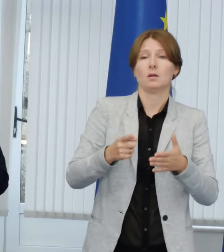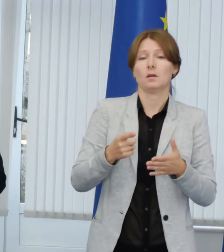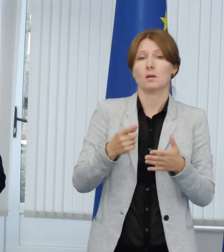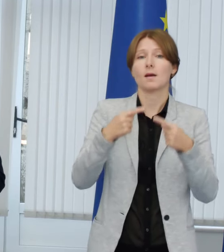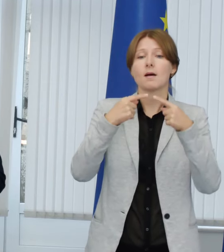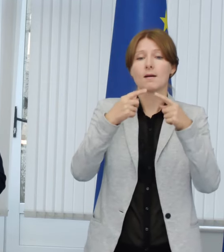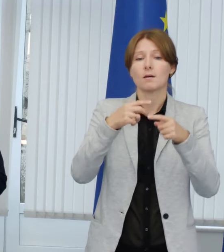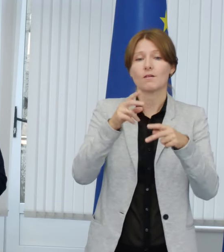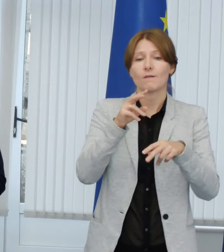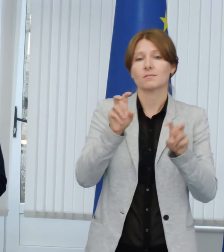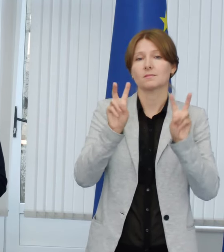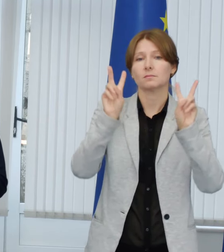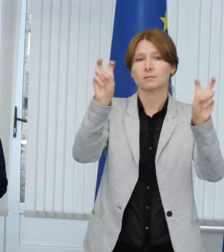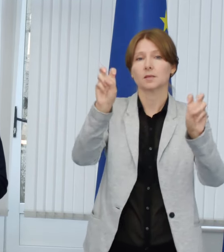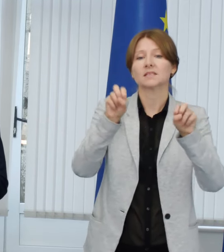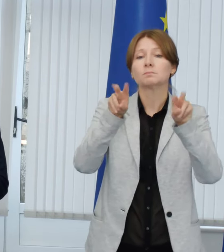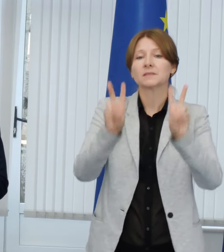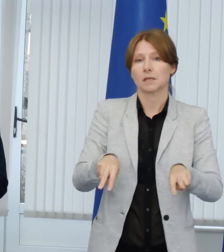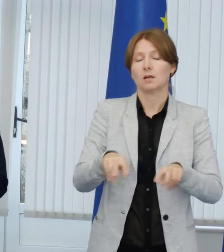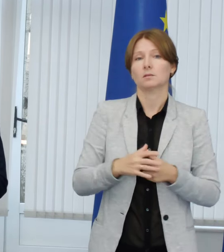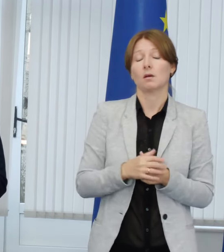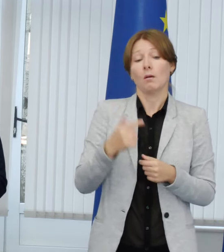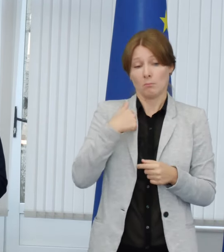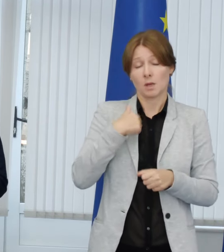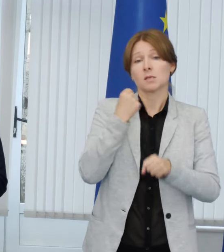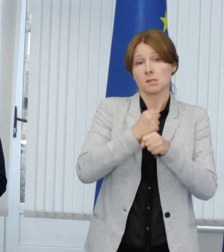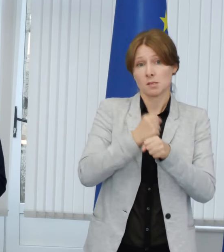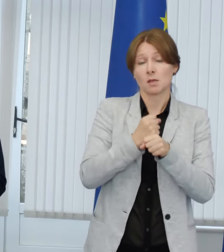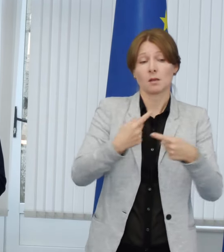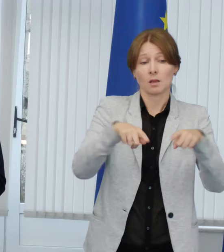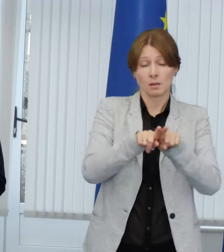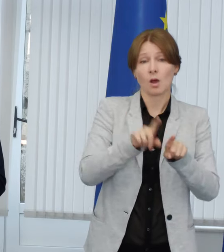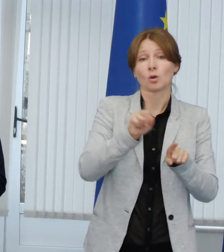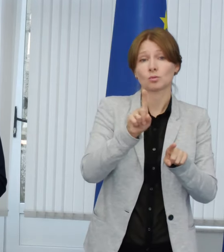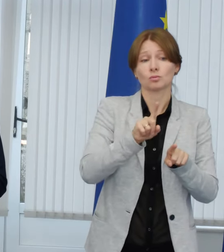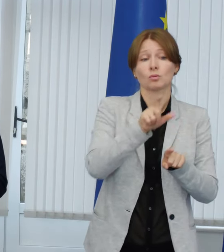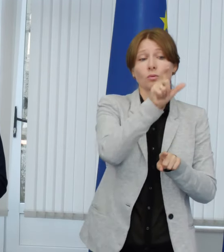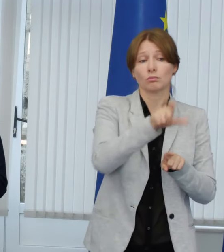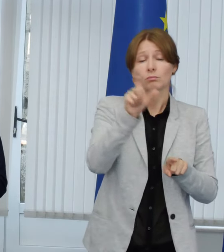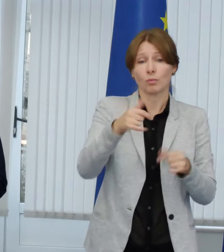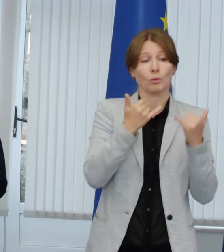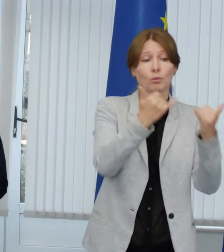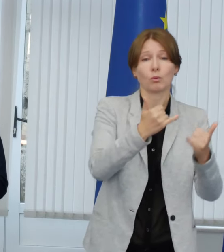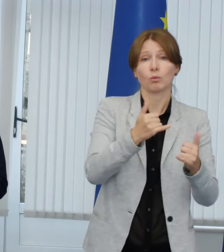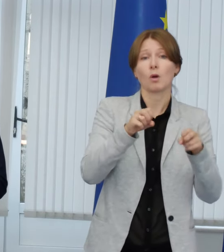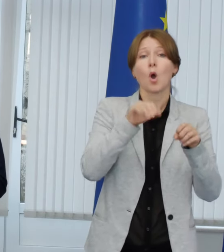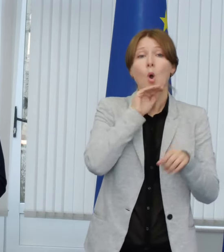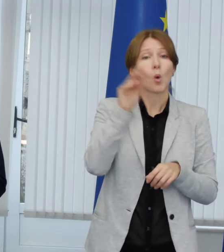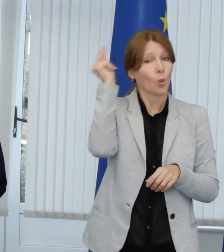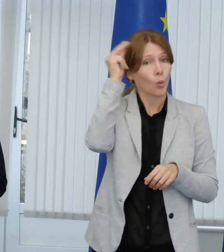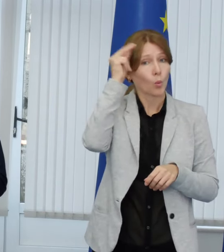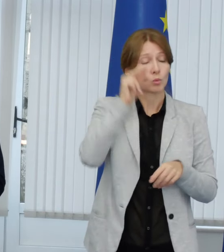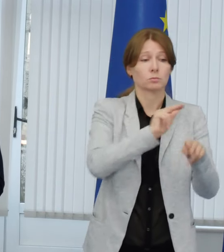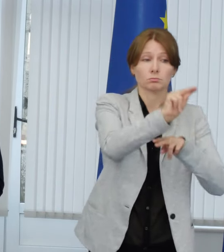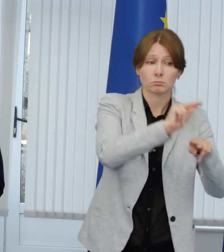putut mobiliza resurse pentru a crea acești specialiști, spre exemplu, să beneficieze de cursuri profesionale specializate, să îi